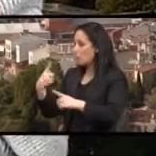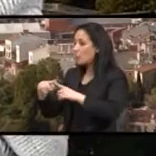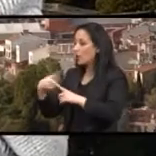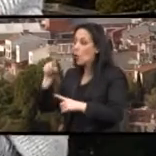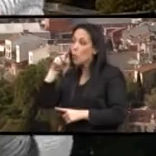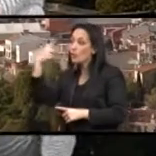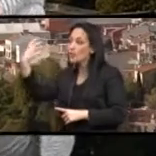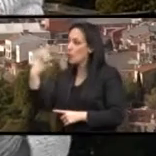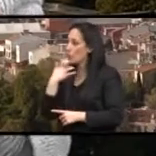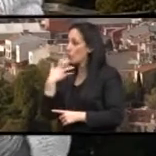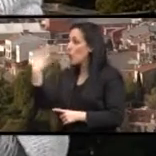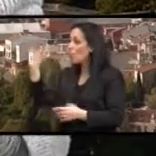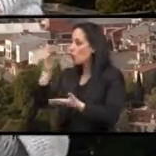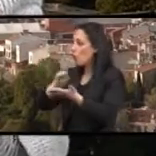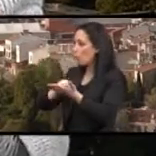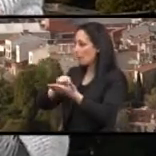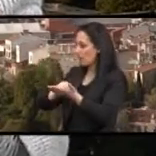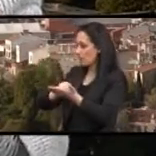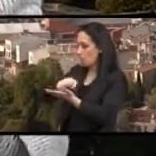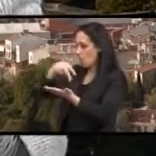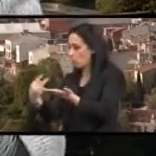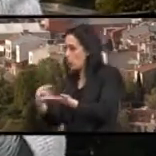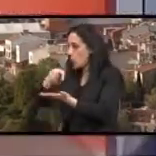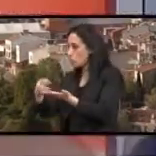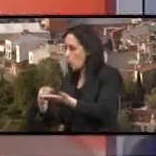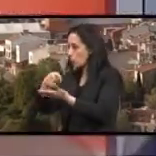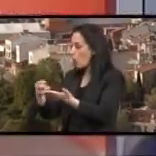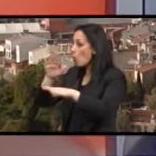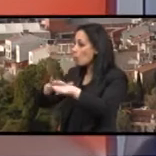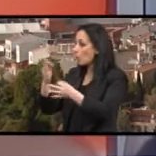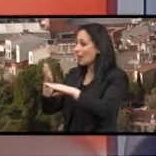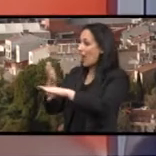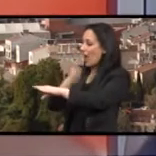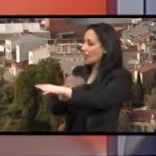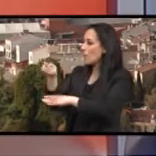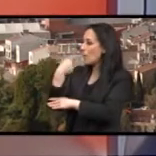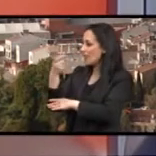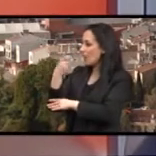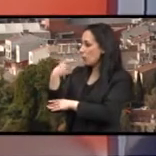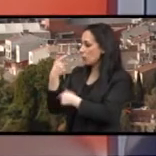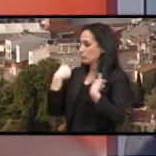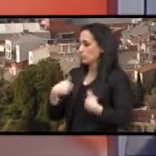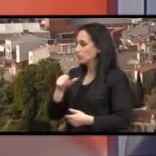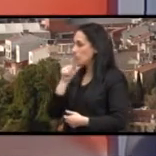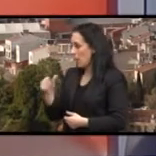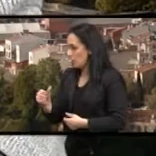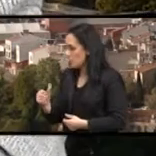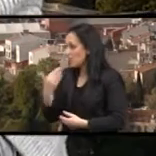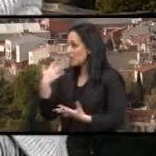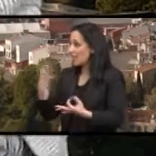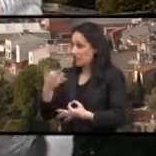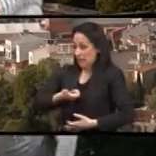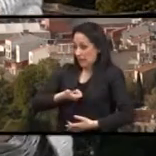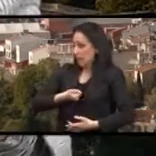cops durant un dia perquè van donar un medicament i no anava bé, i menys mal amb la teleassistència que de seguida van vindre,